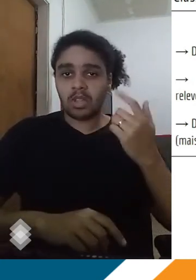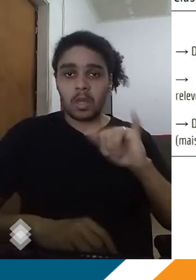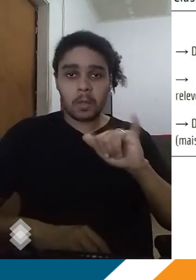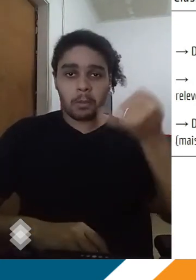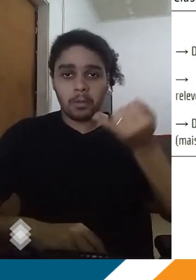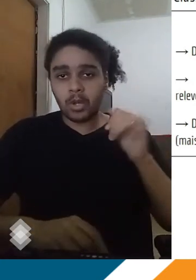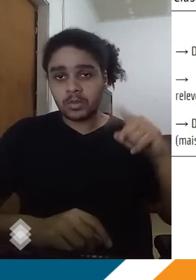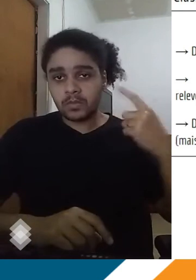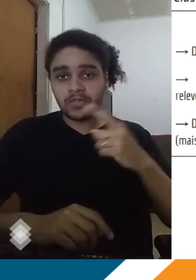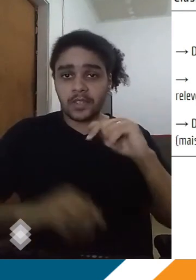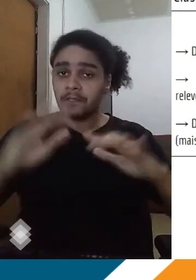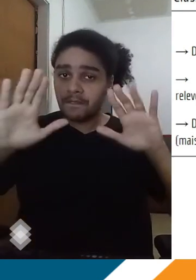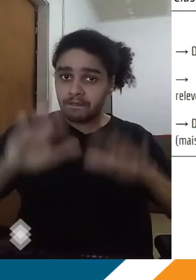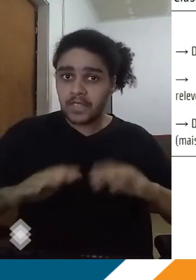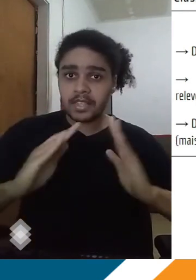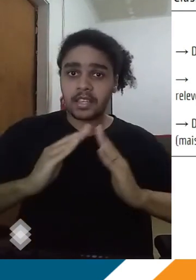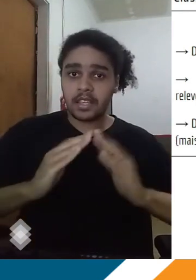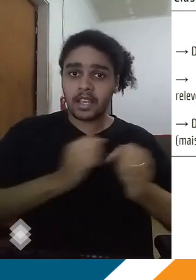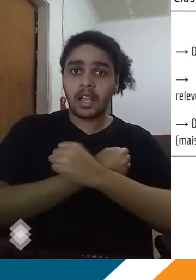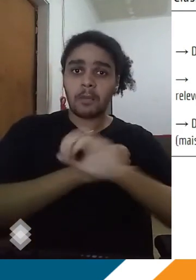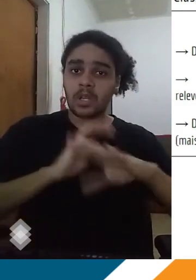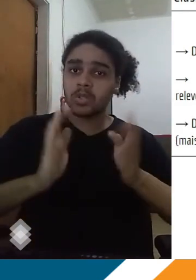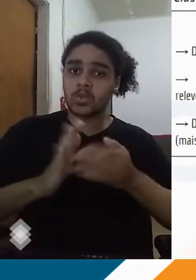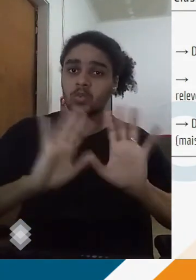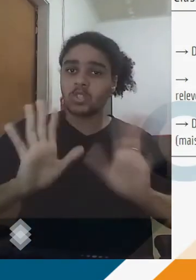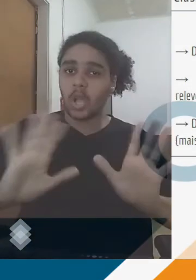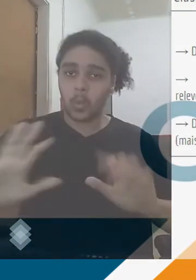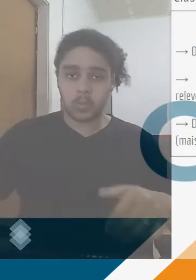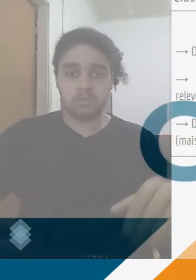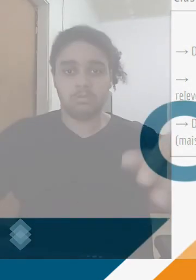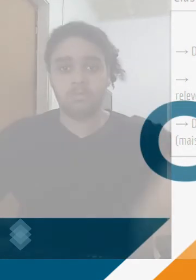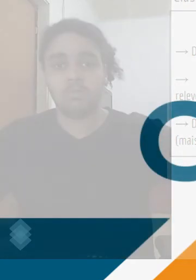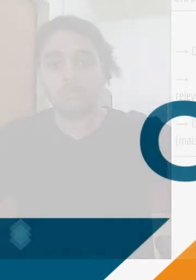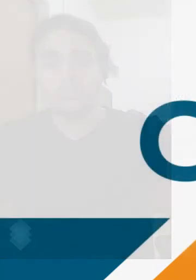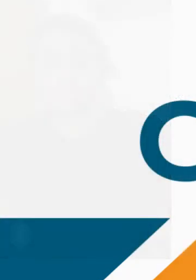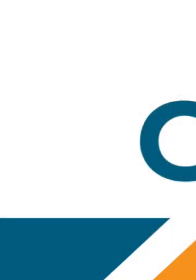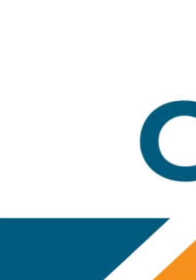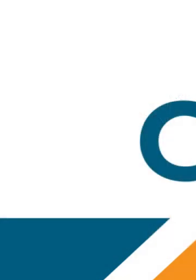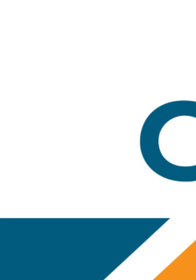próxima oportunidade. E é isso. Fiquem em casa e um abraço a todos. Tchau, tchau.